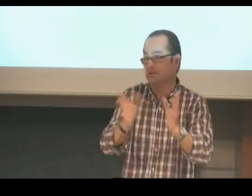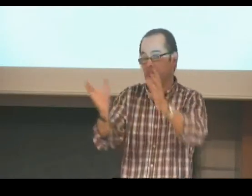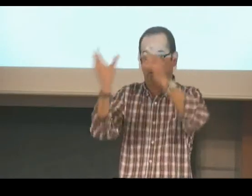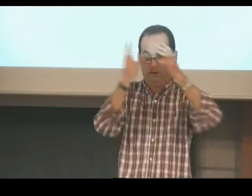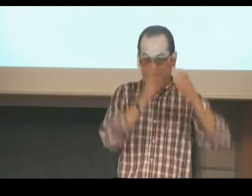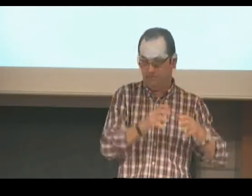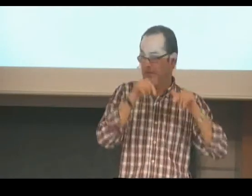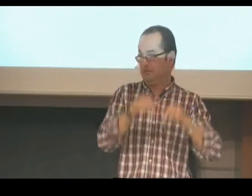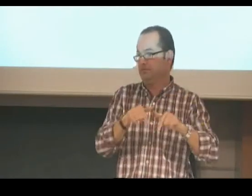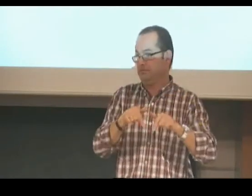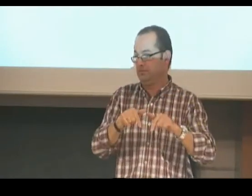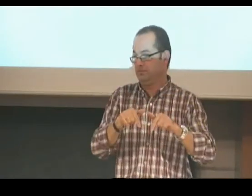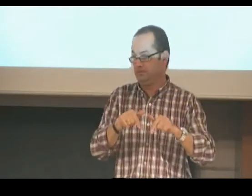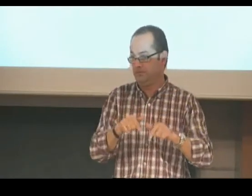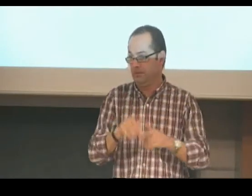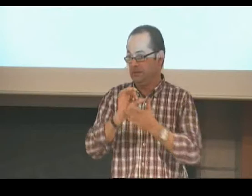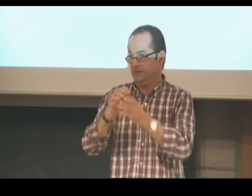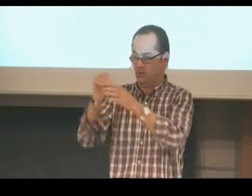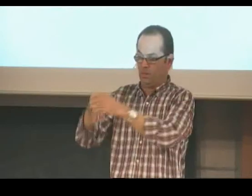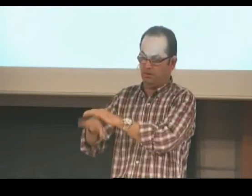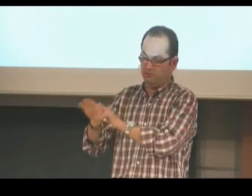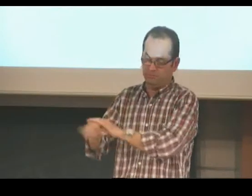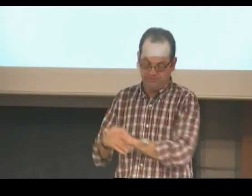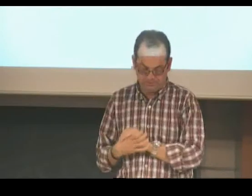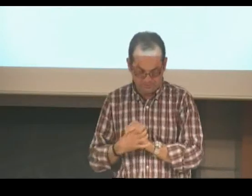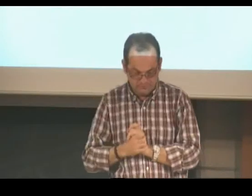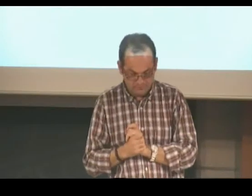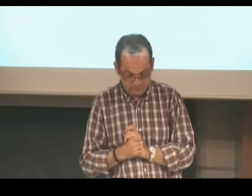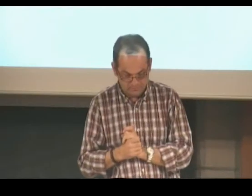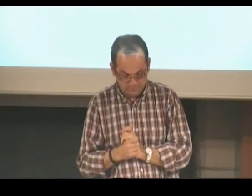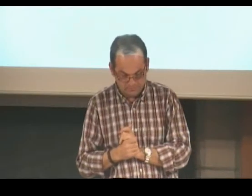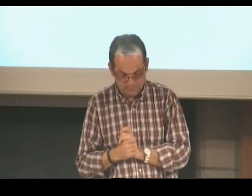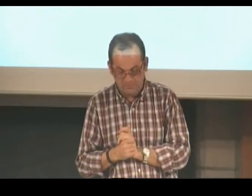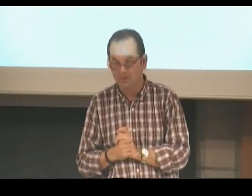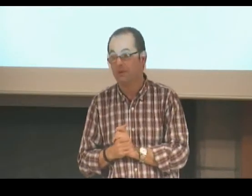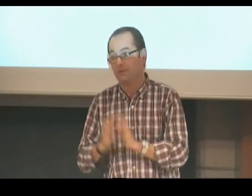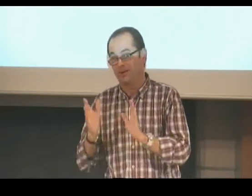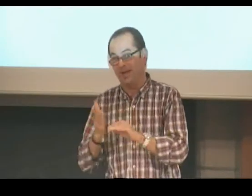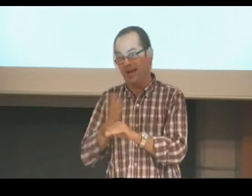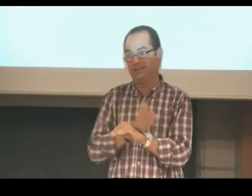Quan ja tinguem el material enregistrat,